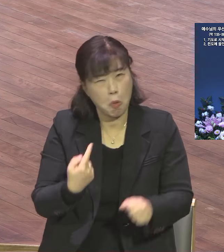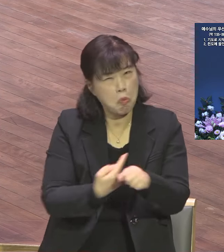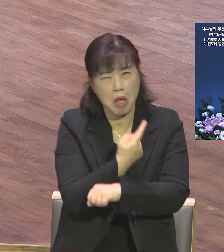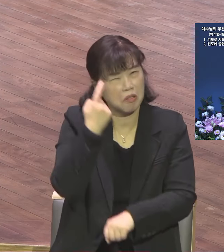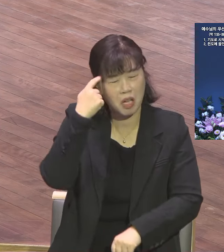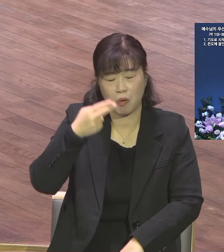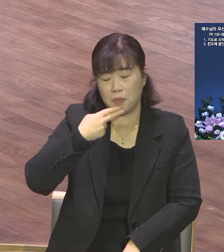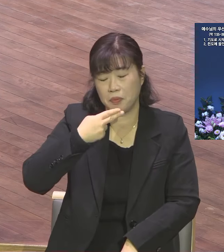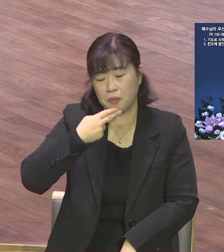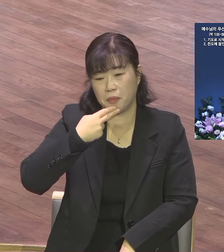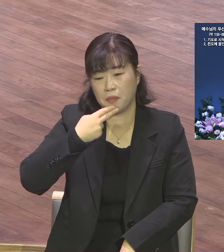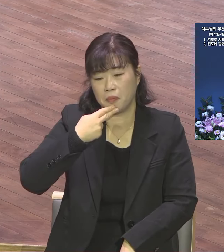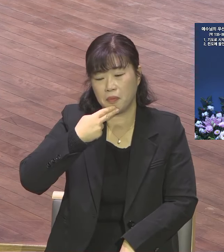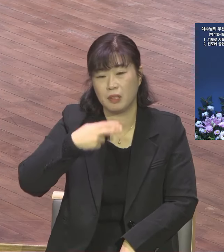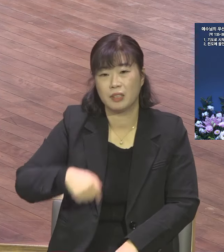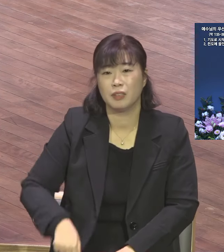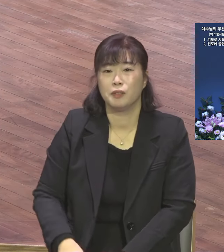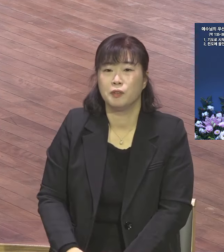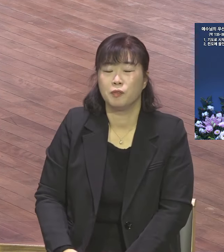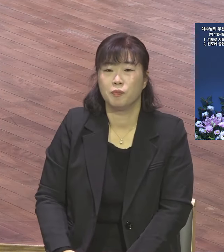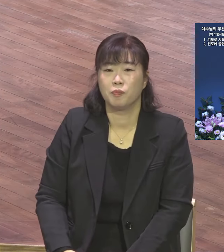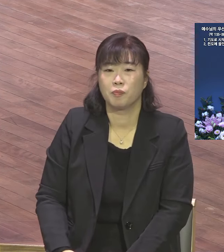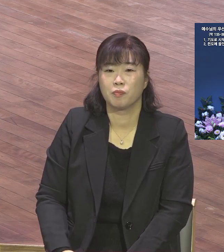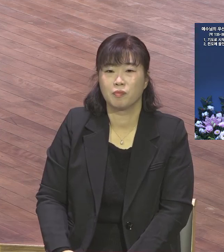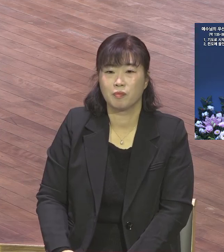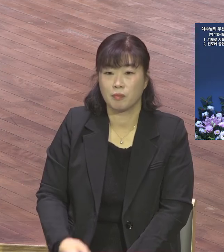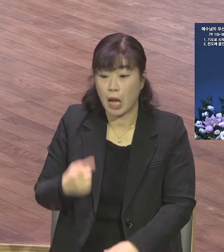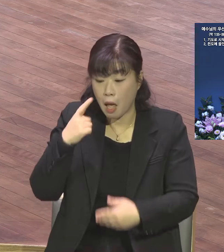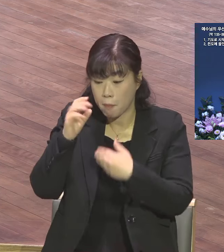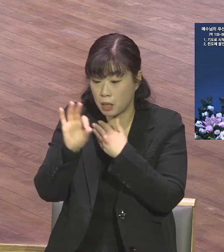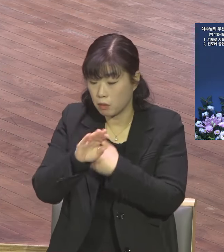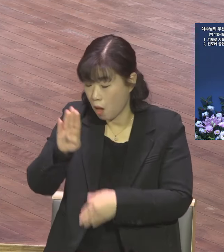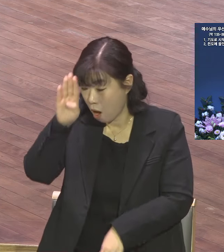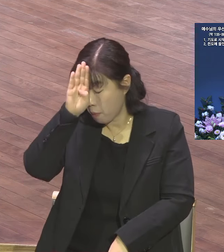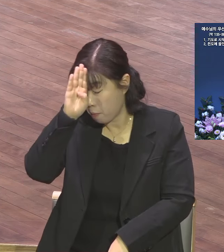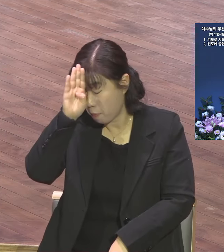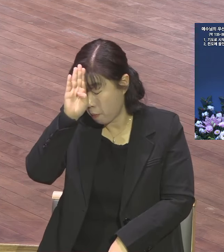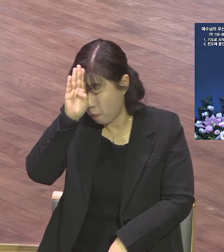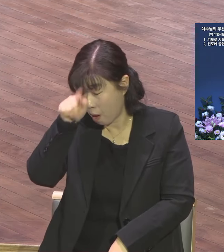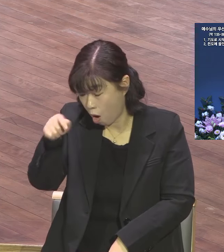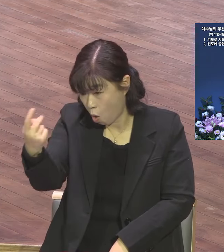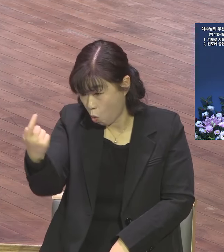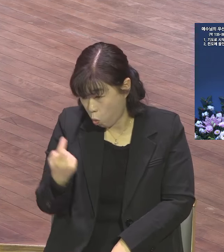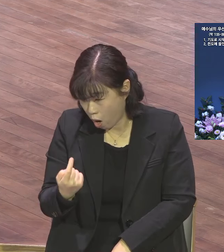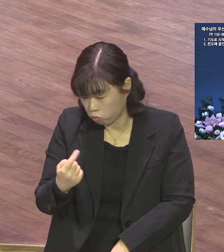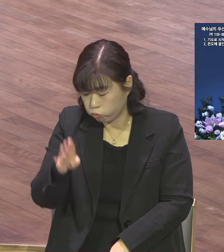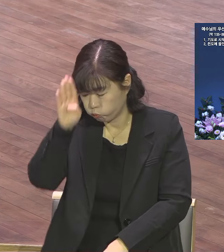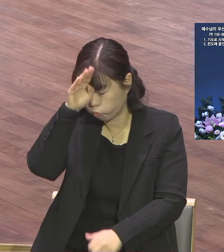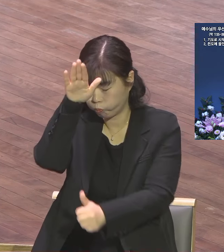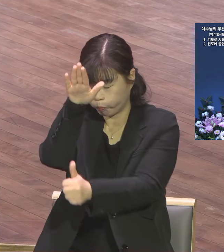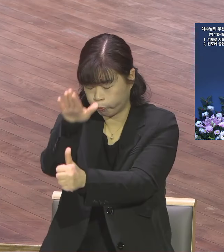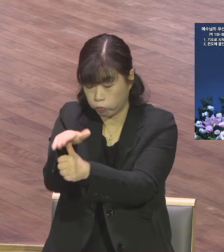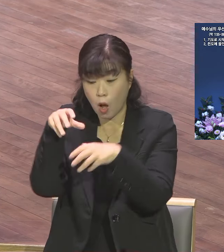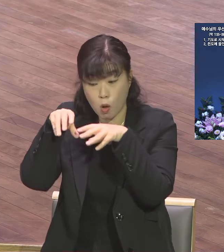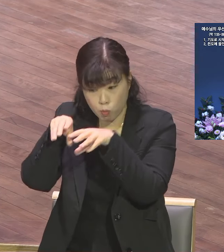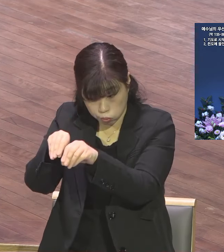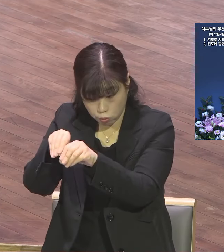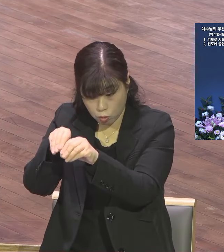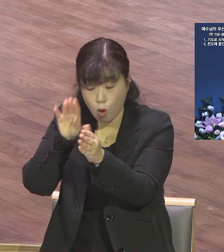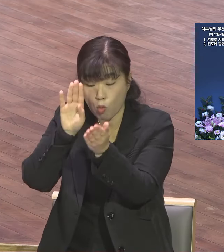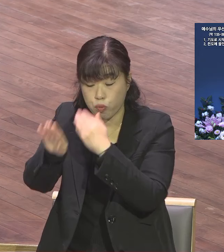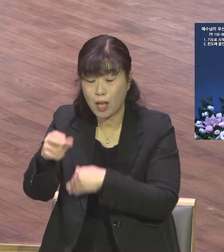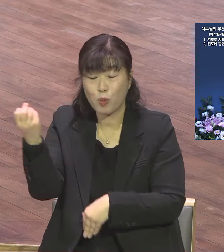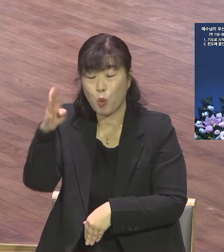그 병은 치유도 받지만은 또 병 걸립니다. 예수님이 반복되는 그것 때문에